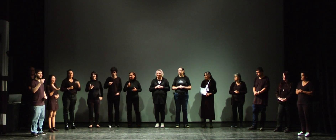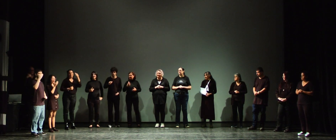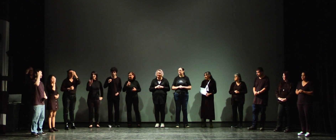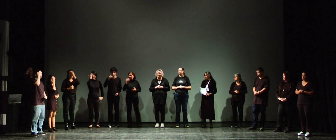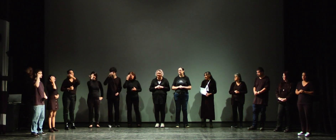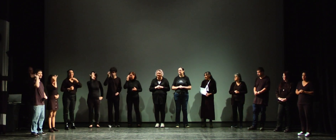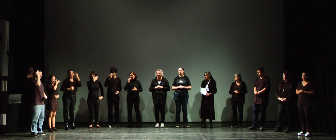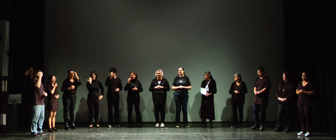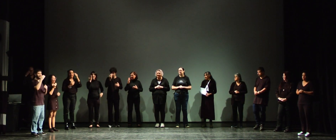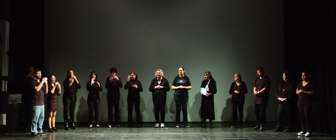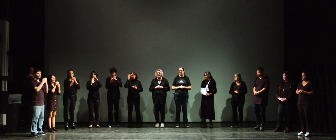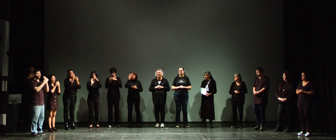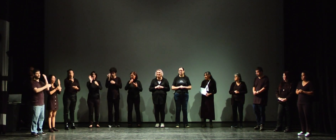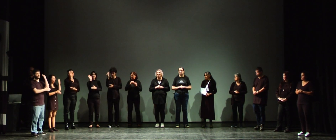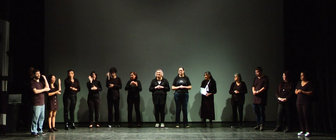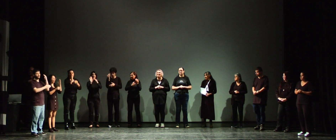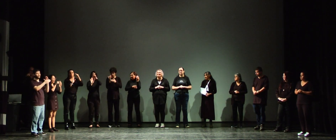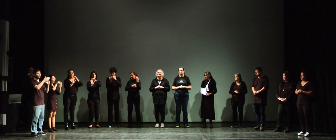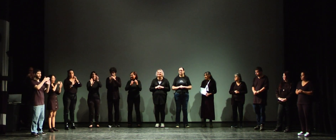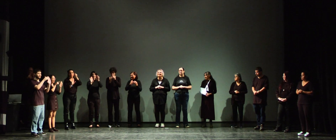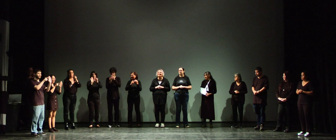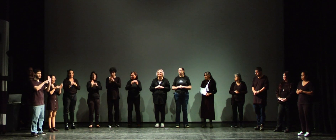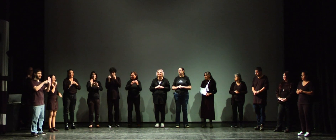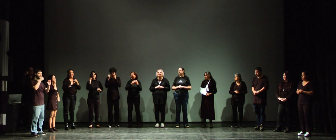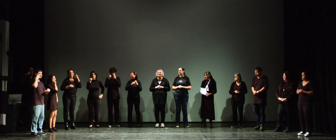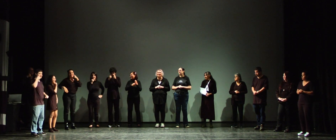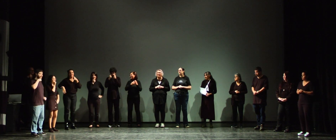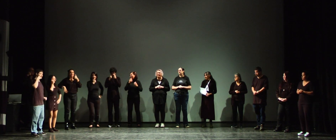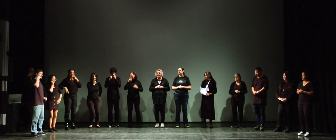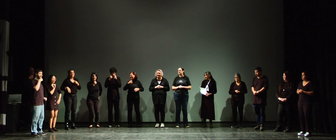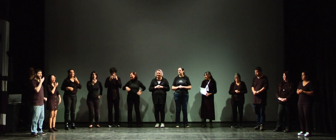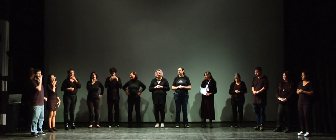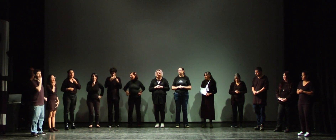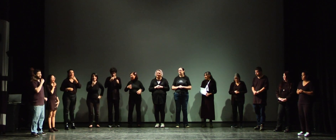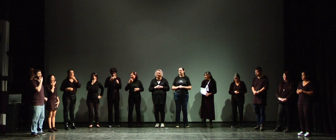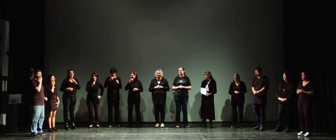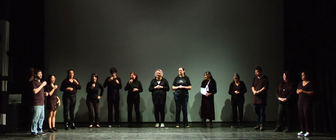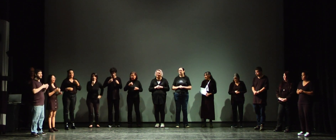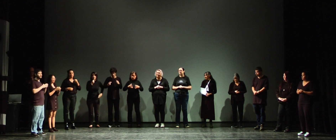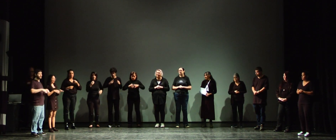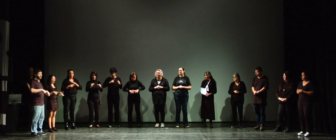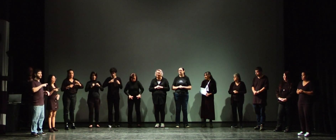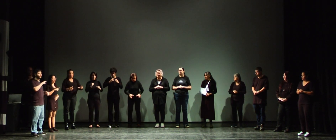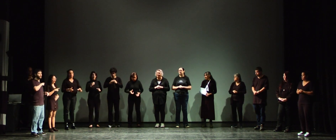1, 2, 3, testa, cara, mão, cotovelo, ponta, pé, senhorita, cavaleiro,